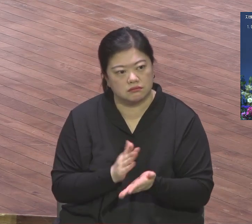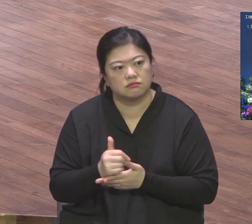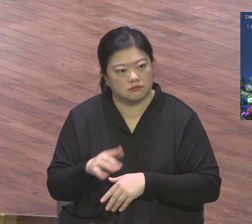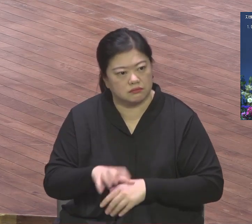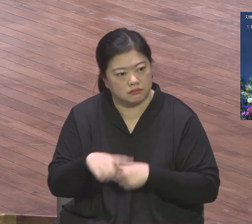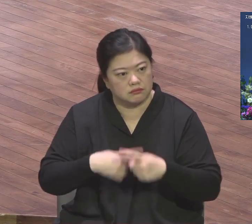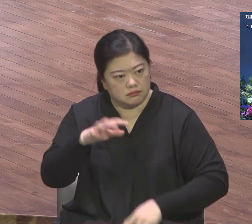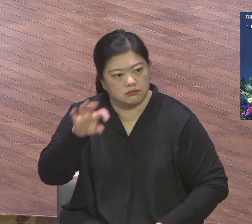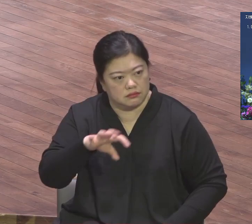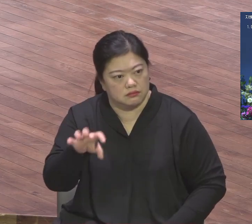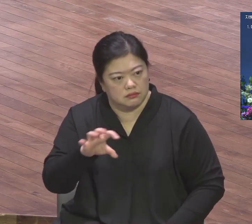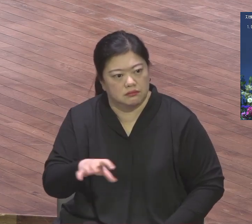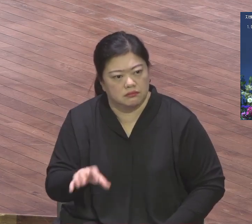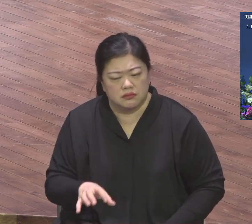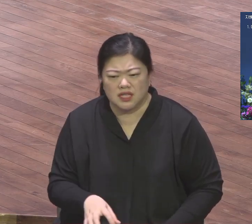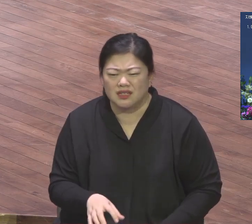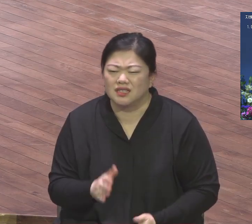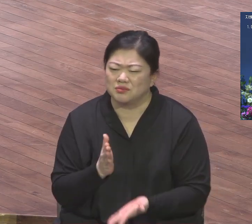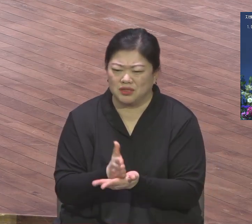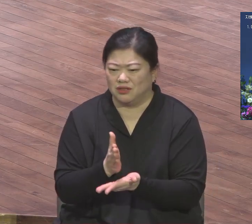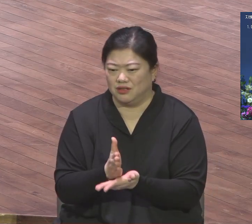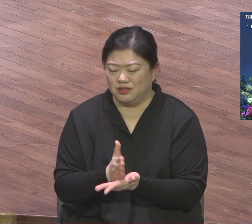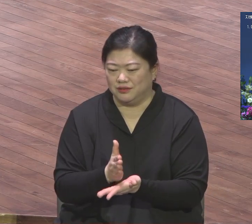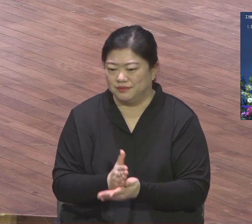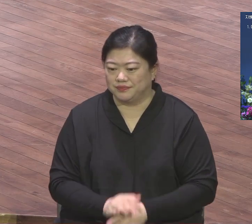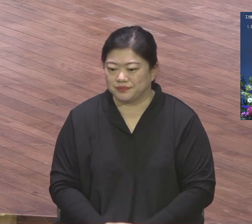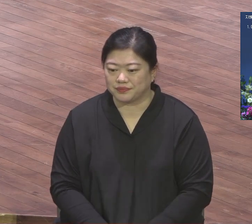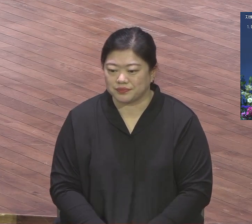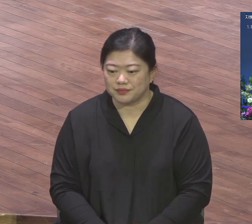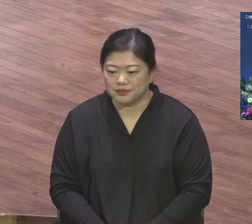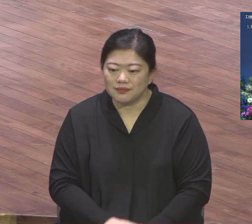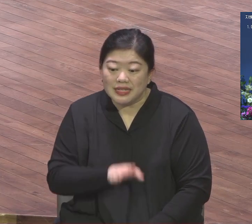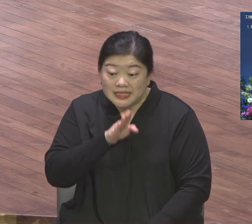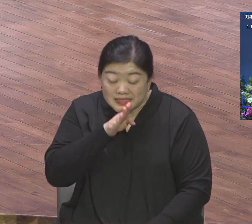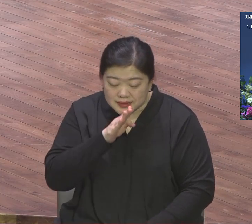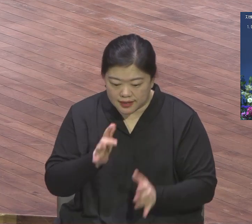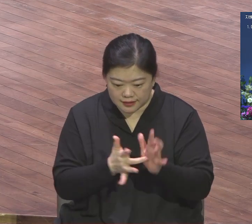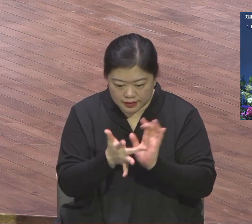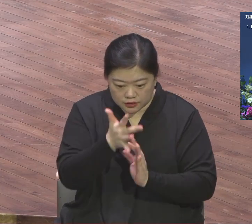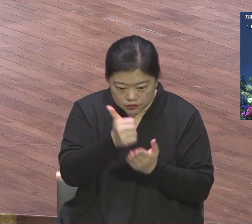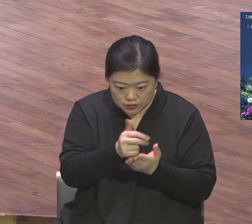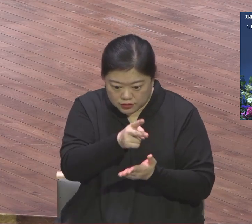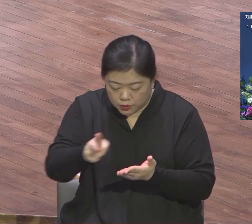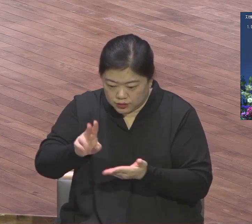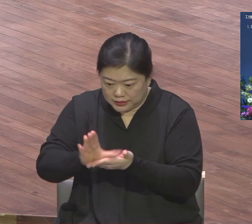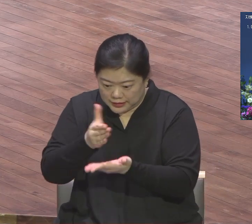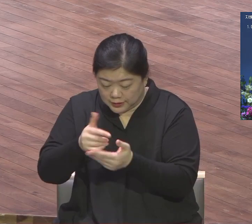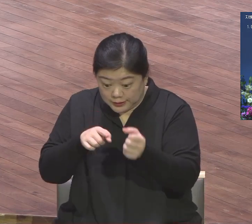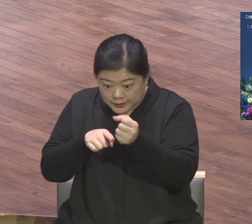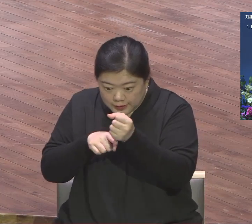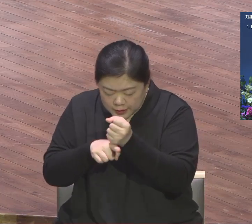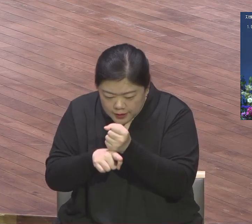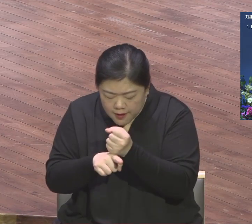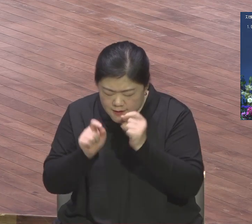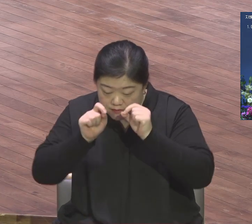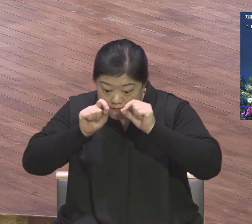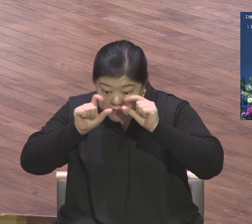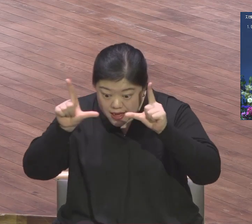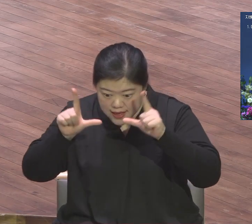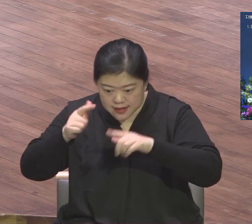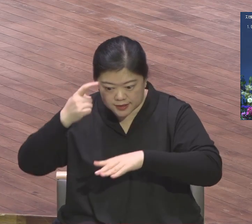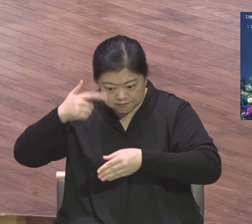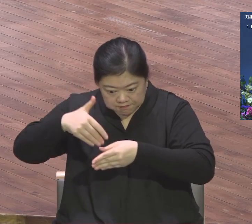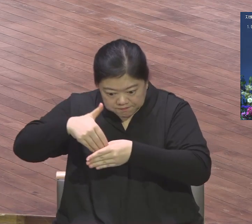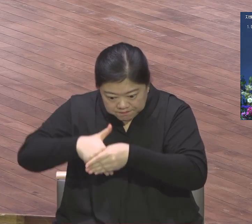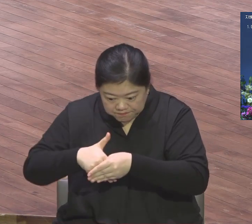여러분 삶 속에요 이렇게 복이 탁 각인 뿌리 탁 쳐질 때 그러면 끝납니다. 끝나. 이런 사람 통해서 세계복음